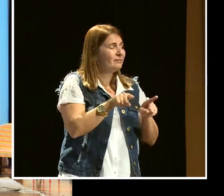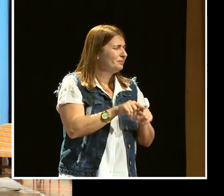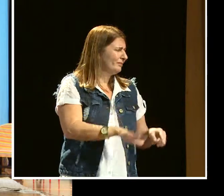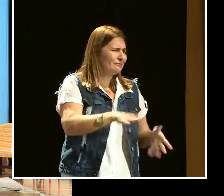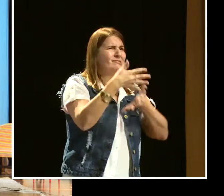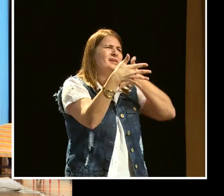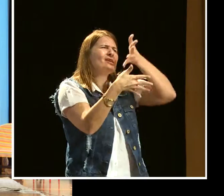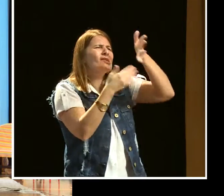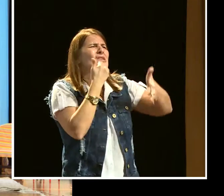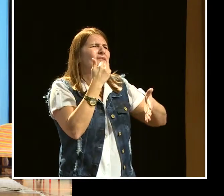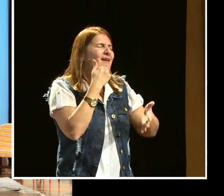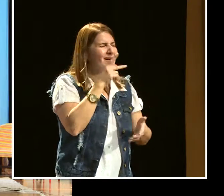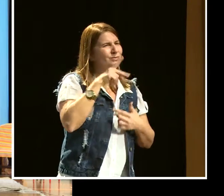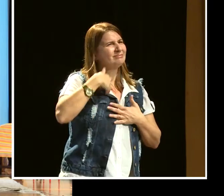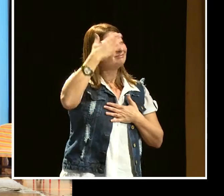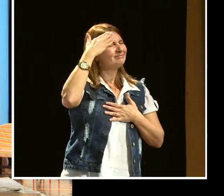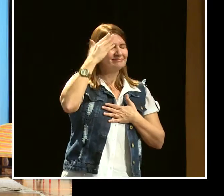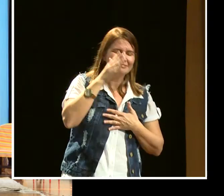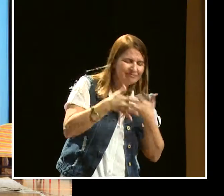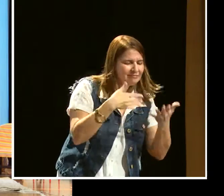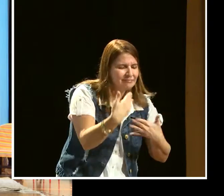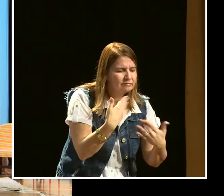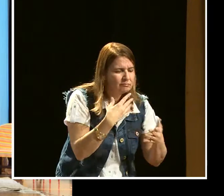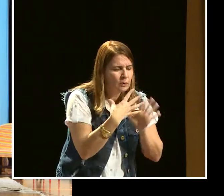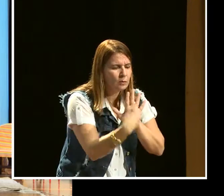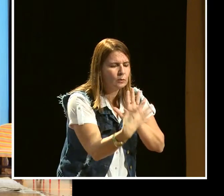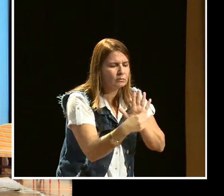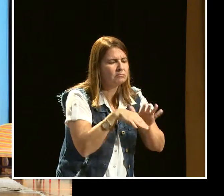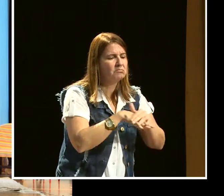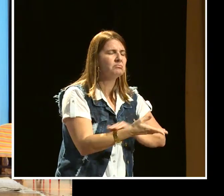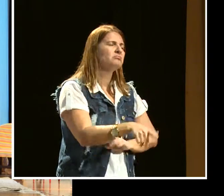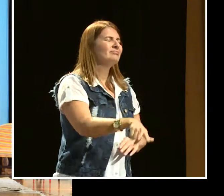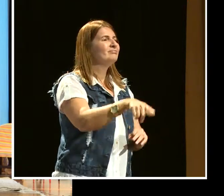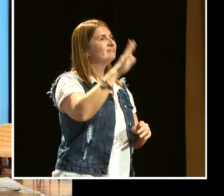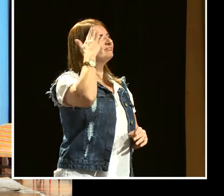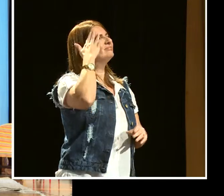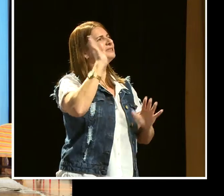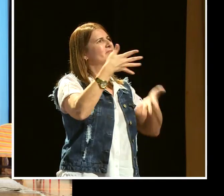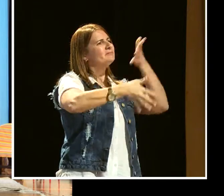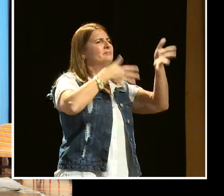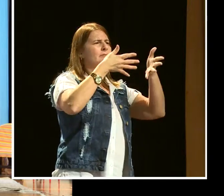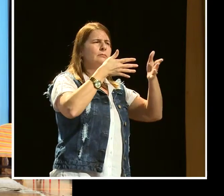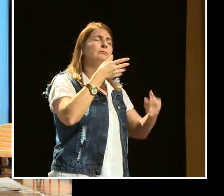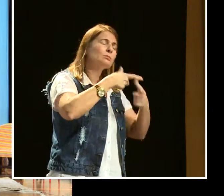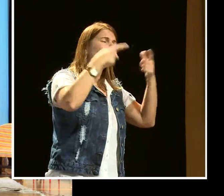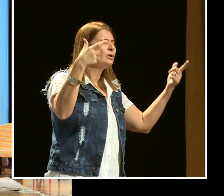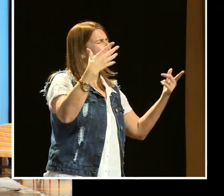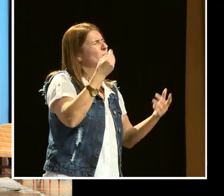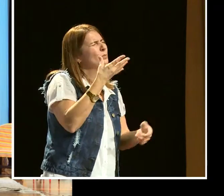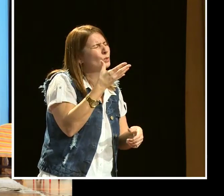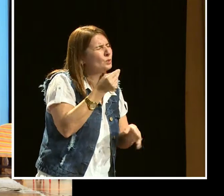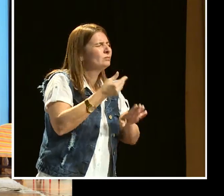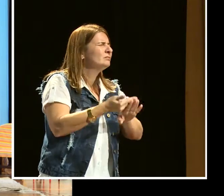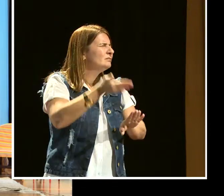Nós sabemos que as crianças, quando pequenas ouvintes, têm produções que ainda estão em adequação, assim como as crianças surdas em